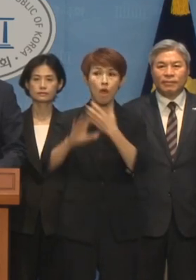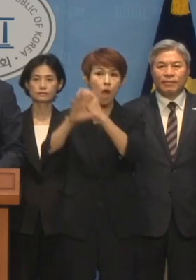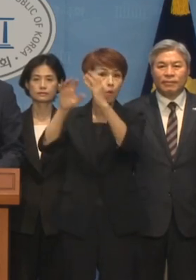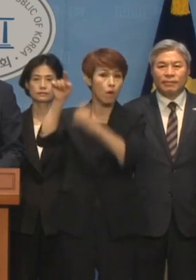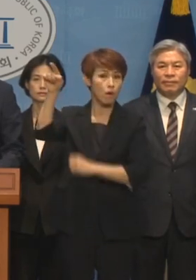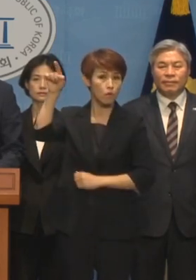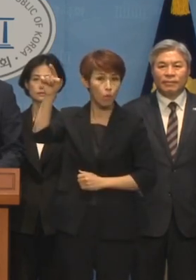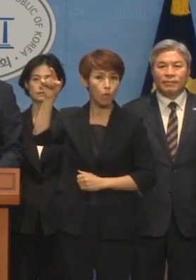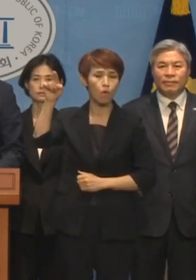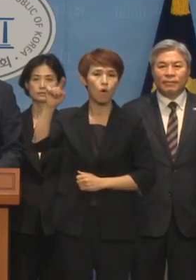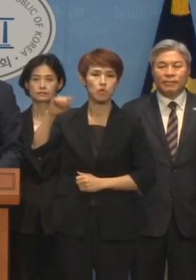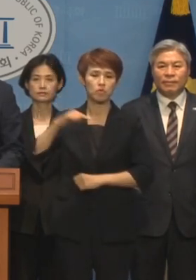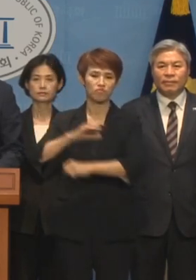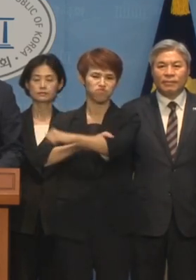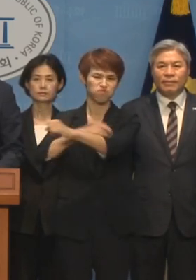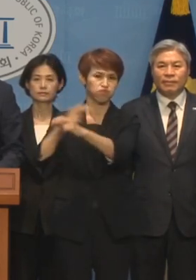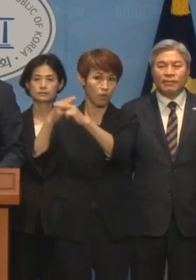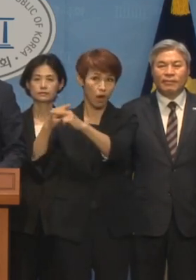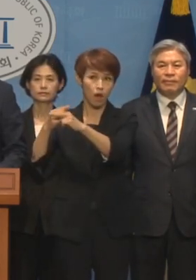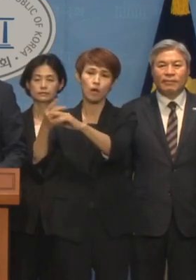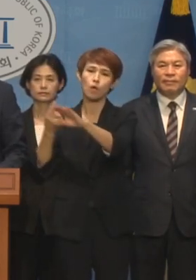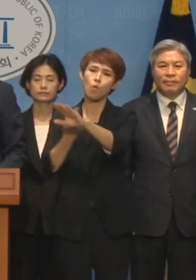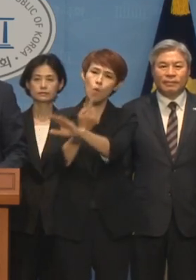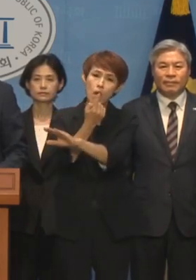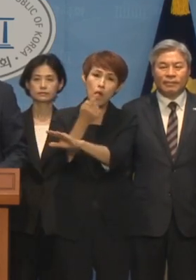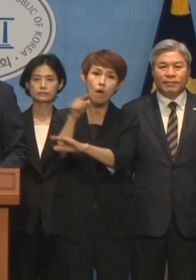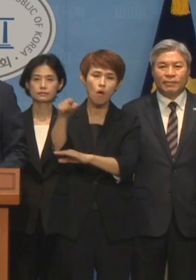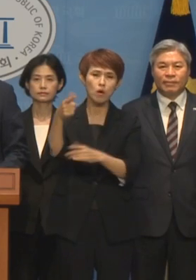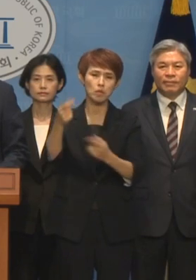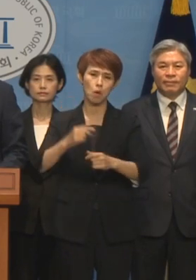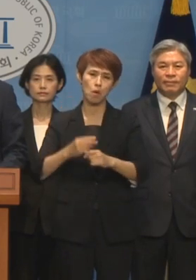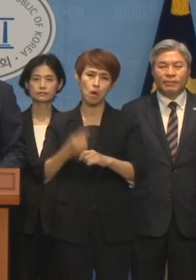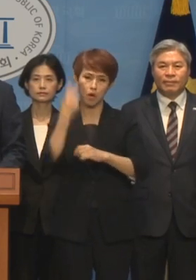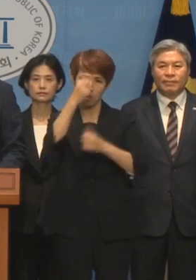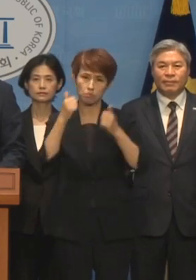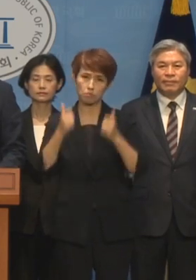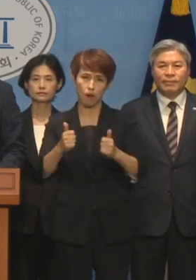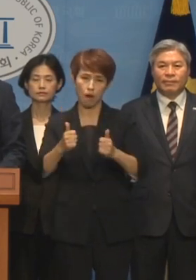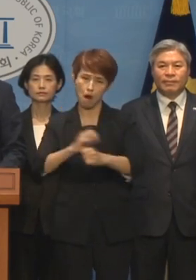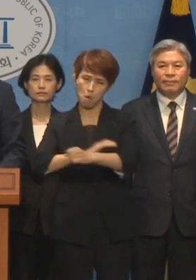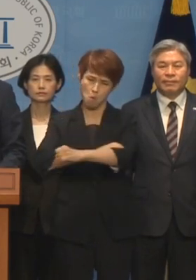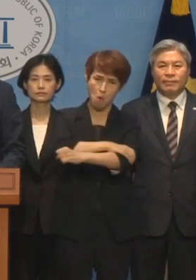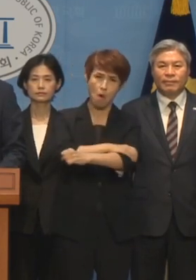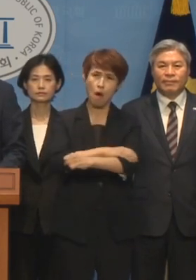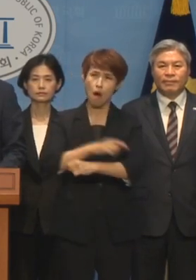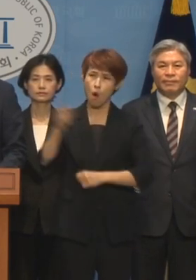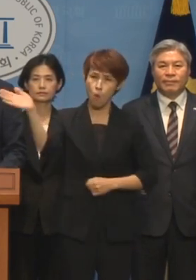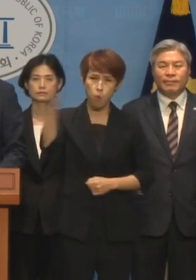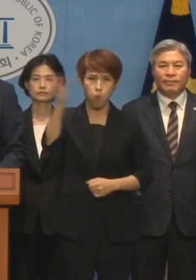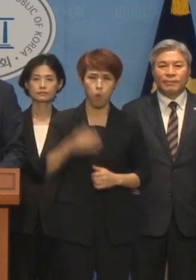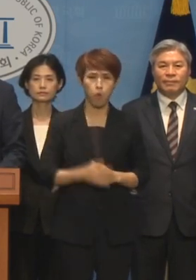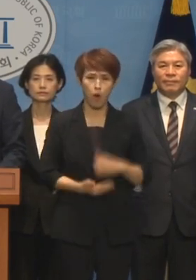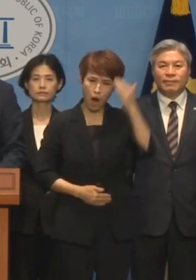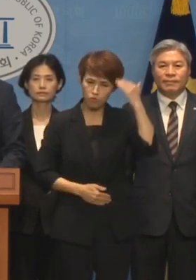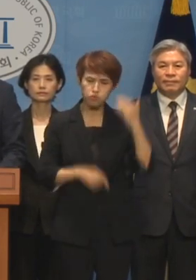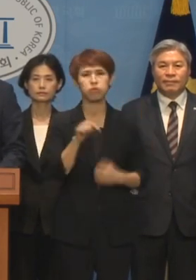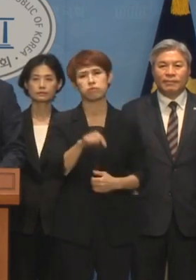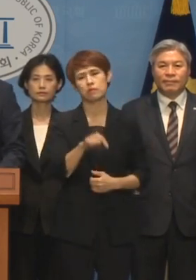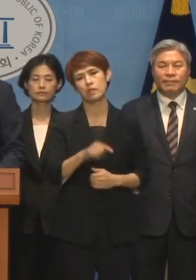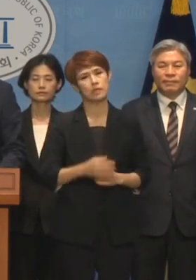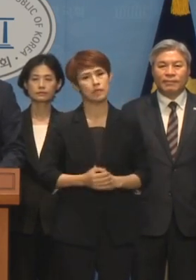해외에서도 일부 독재 국가를 빼고 이처럼 강한 권능을 가진 검찰은 없습니다. 이로